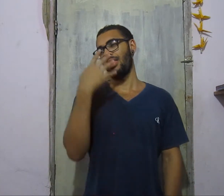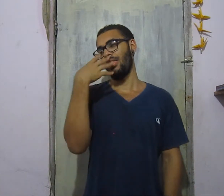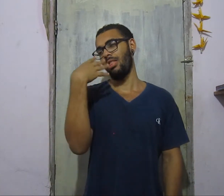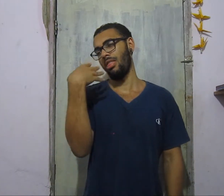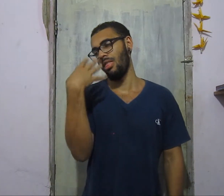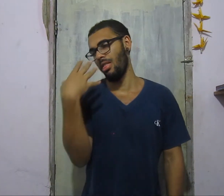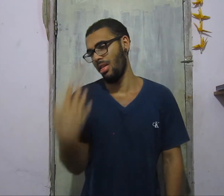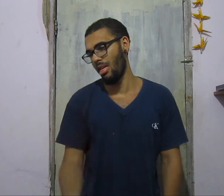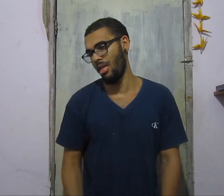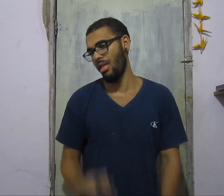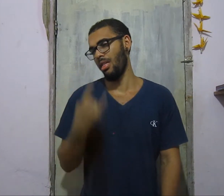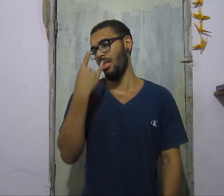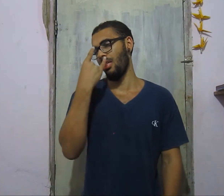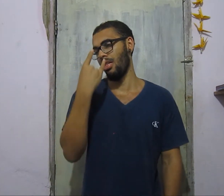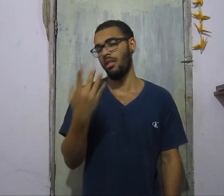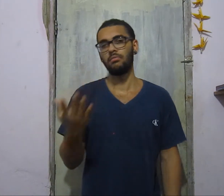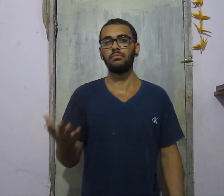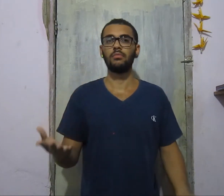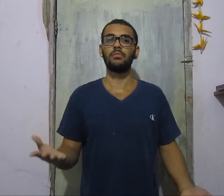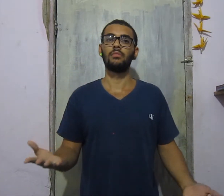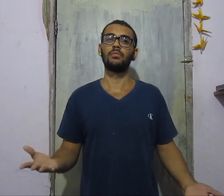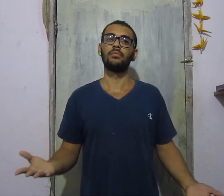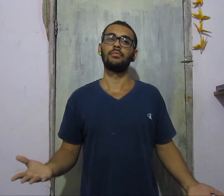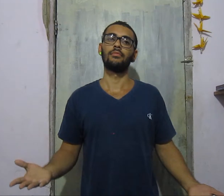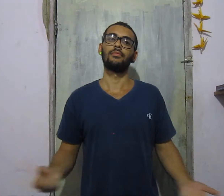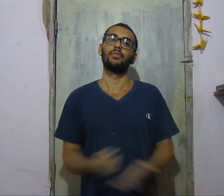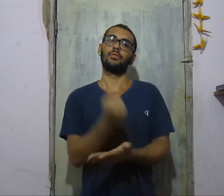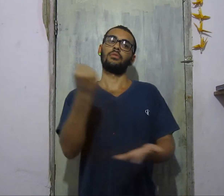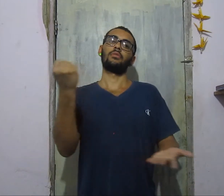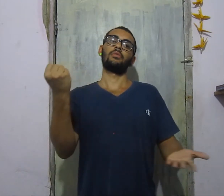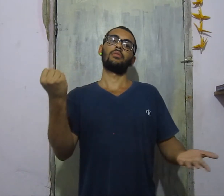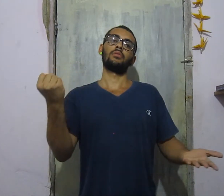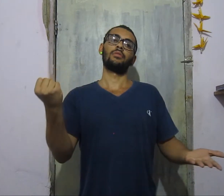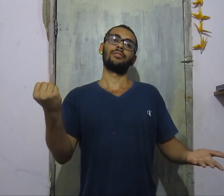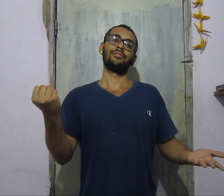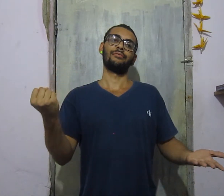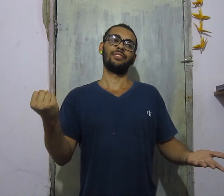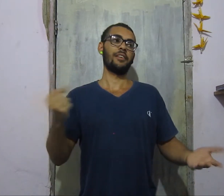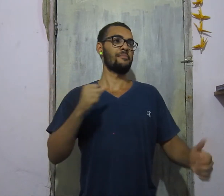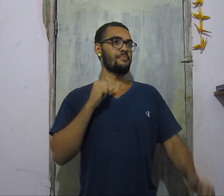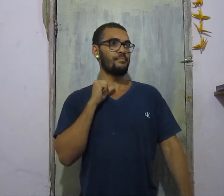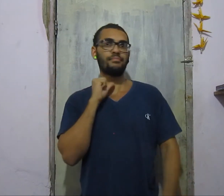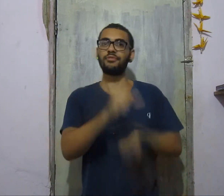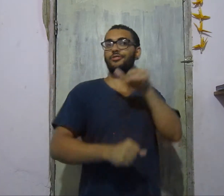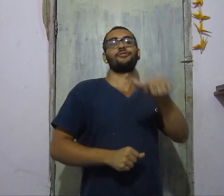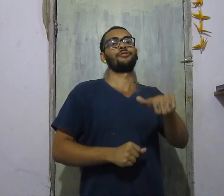homem, ela perde totalmente o equilíbrio. Como assim, né? Ela